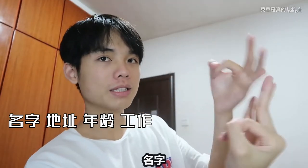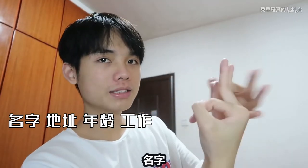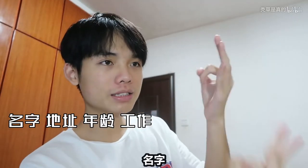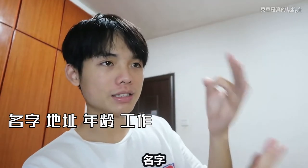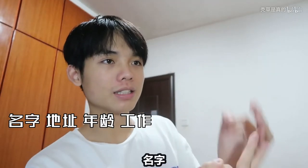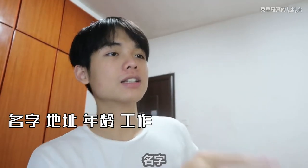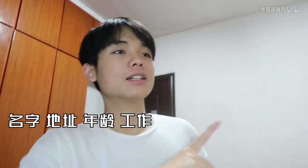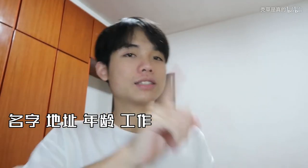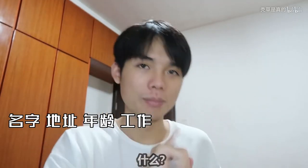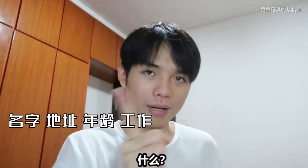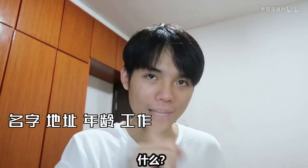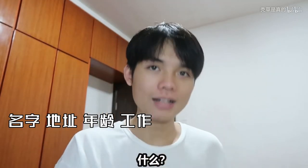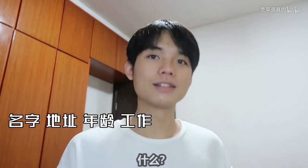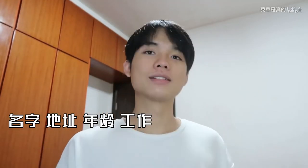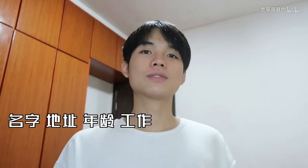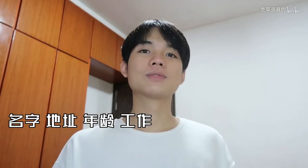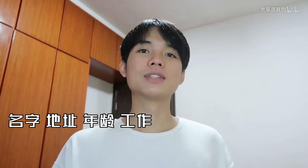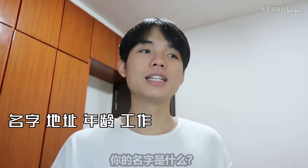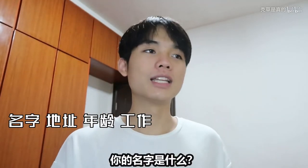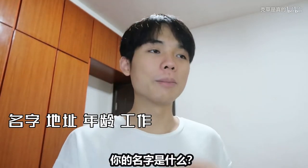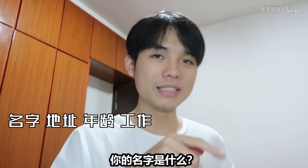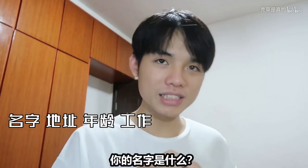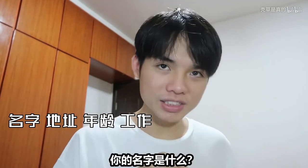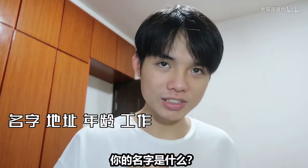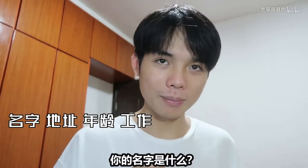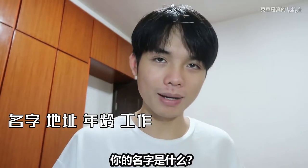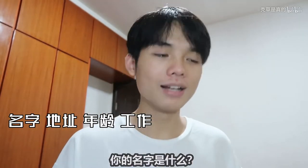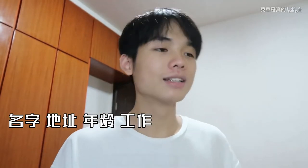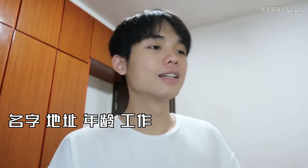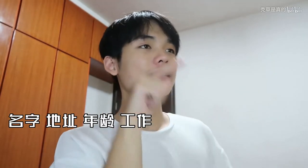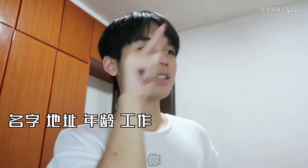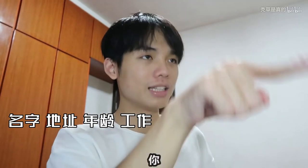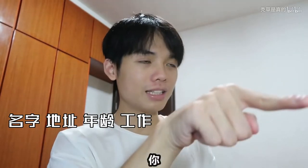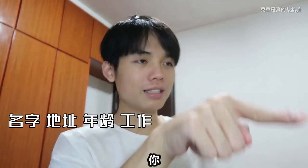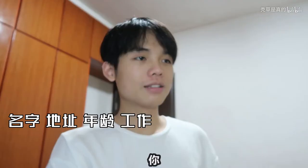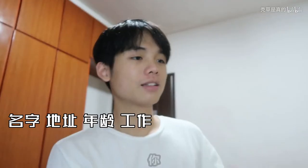名字什么，你的名字是什么，你